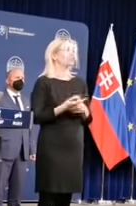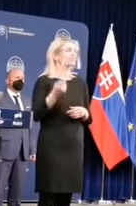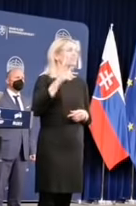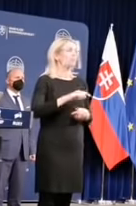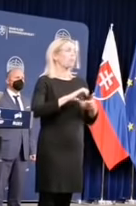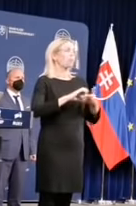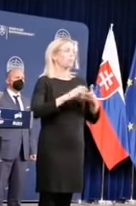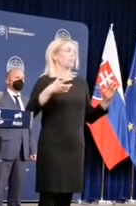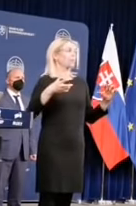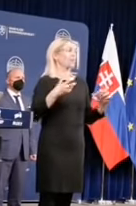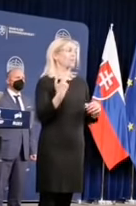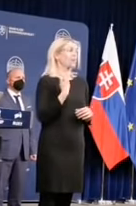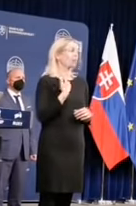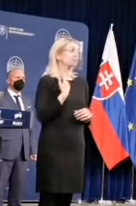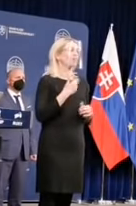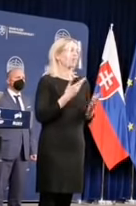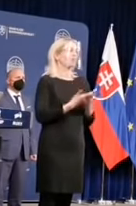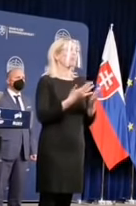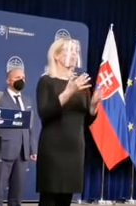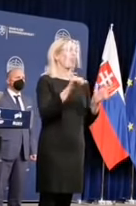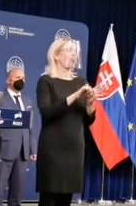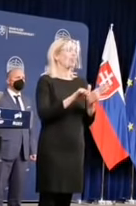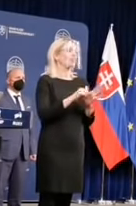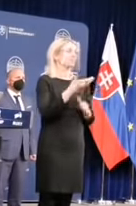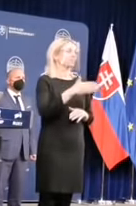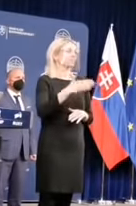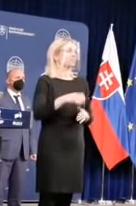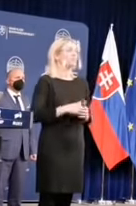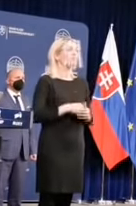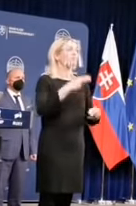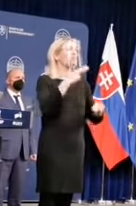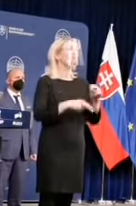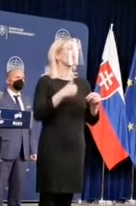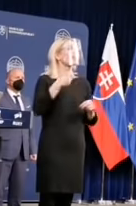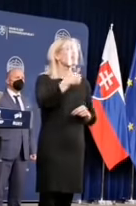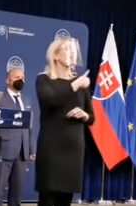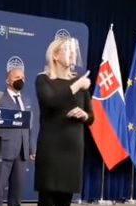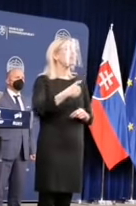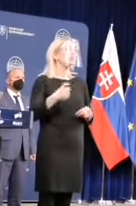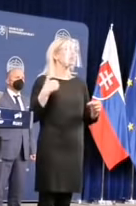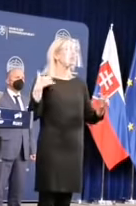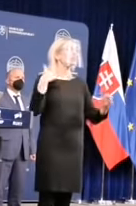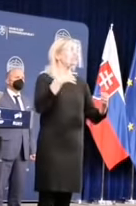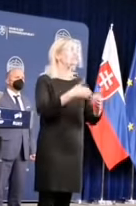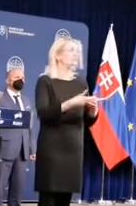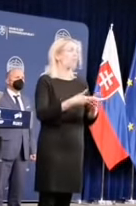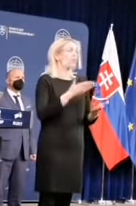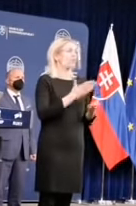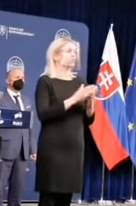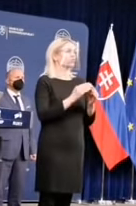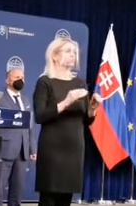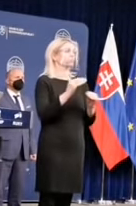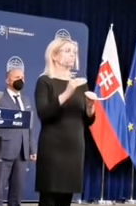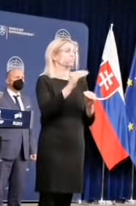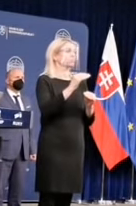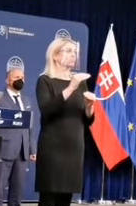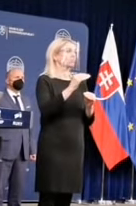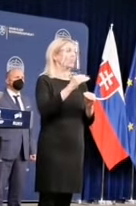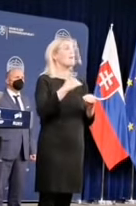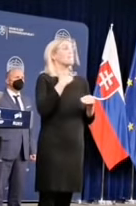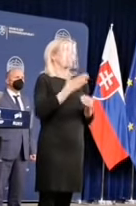a priniesla tisícky obetí. Posledné týždne začali čísla pozitívnych a pacientov v nemocniciach konečne klesať